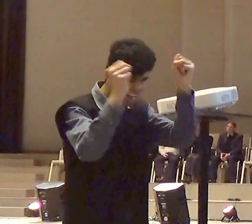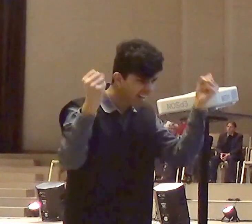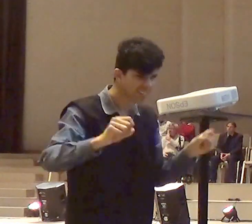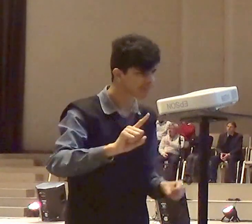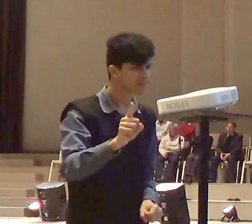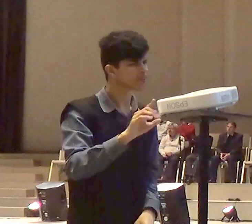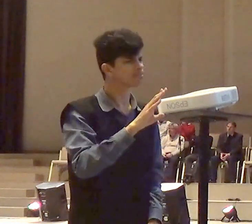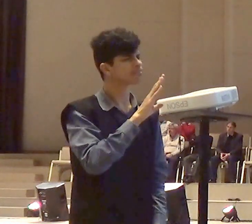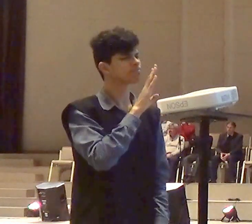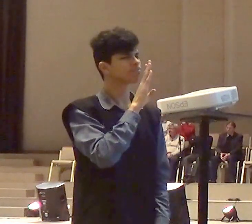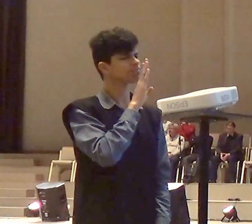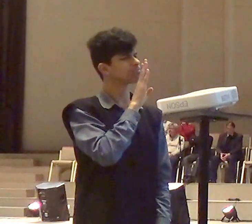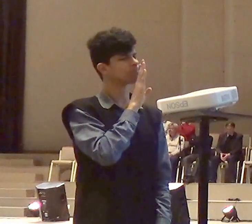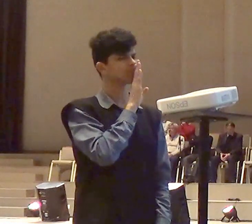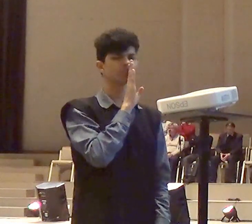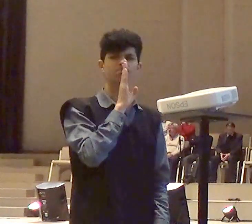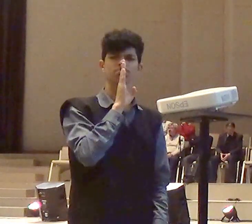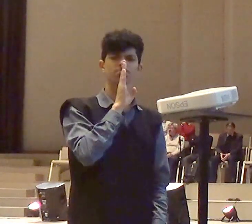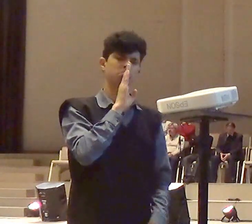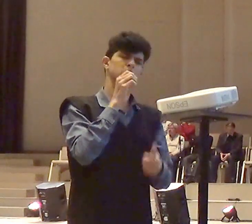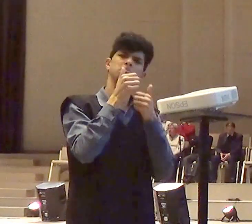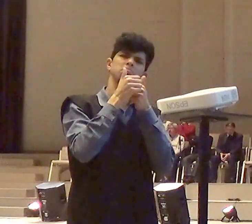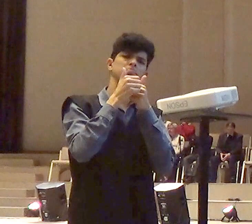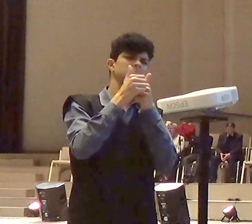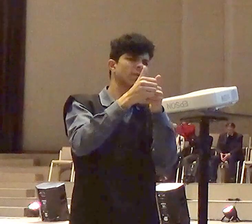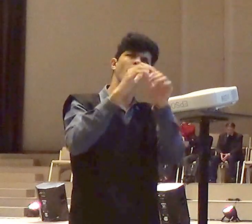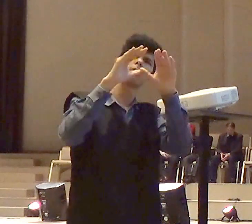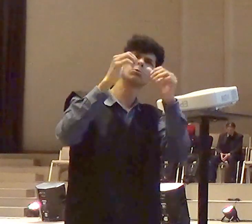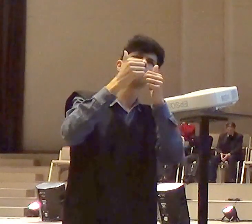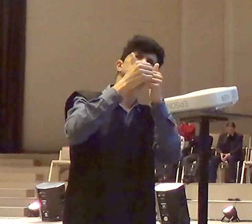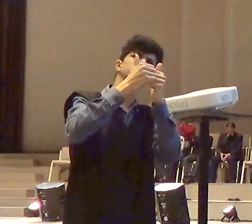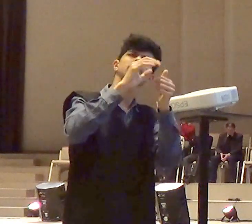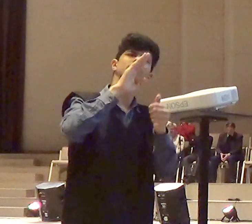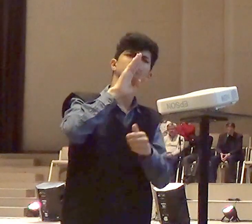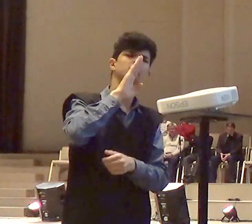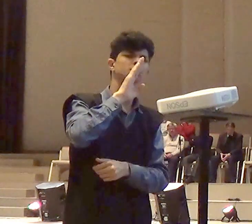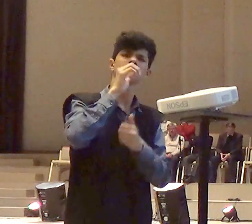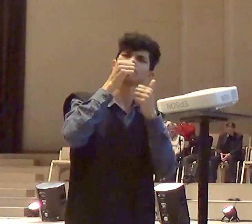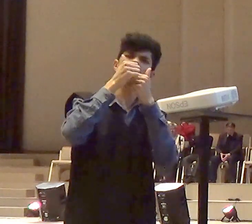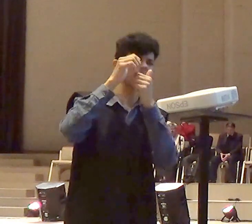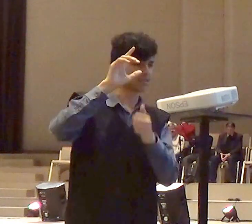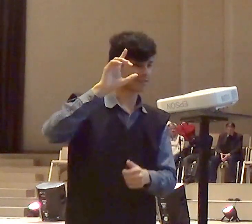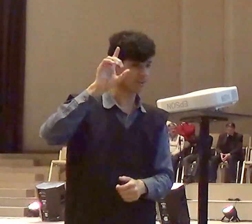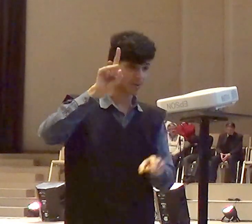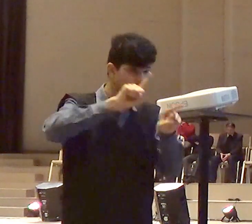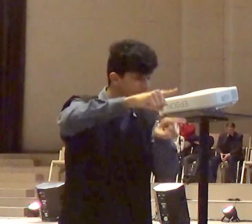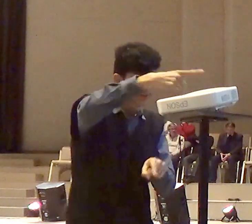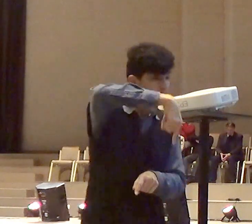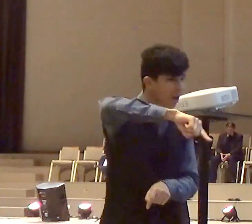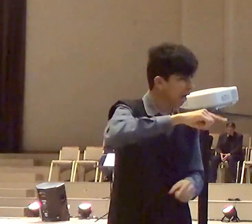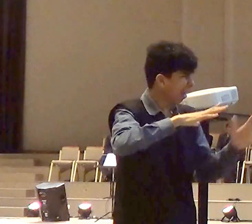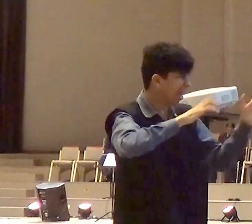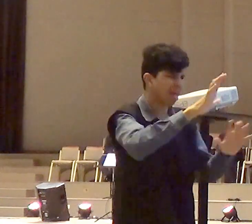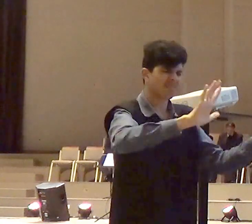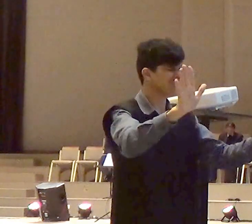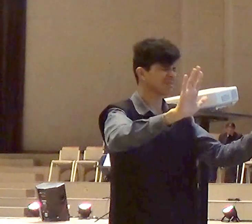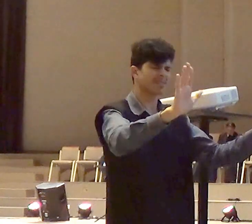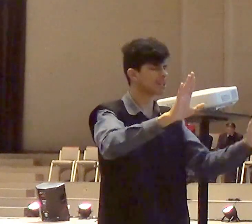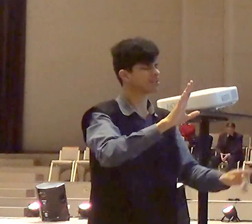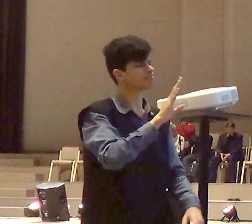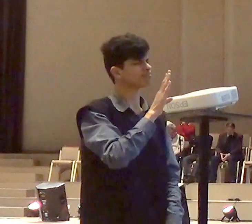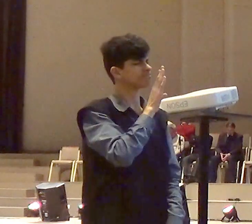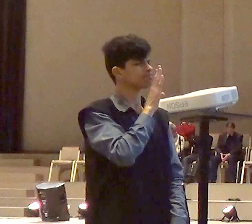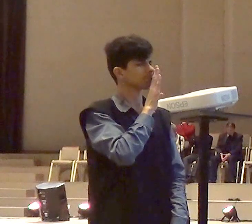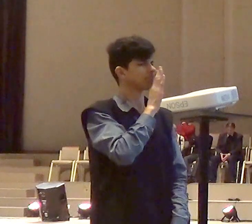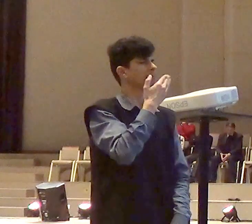Então se hoje o espírito santo está falando com você e você quer fazer a entrega mais difícil da tua vida as dores da